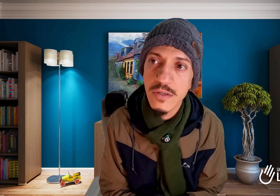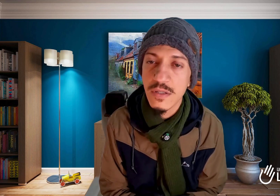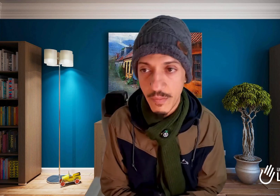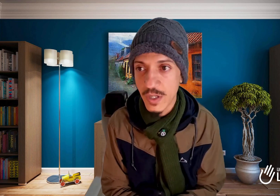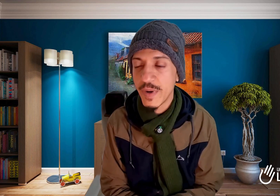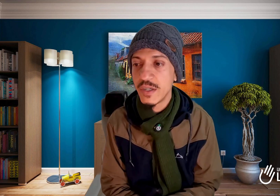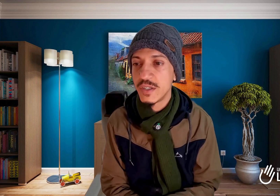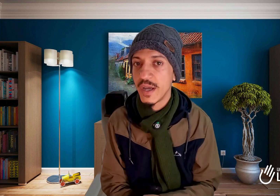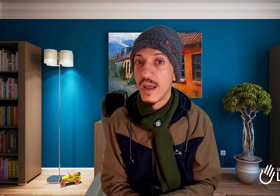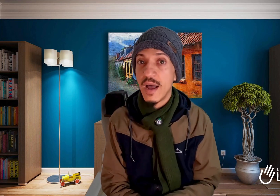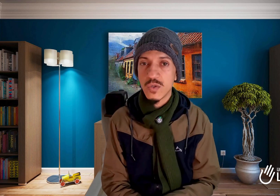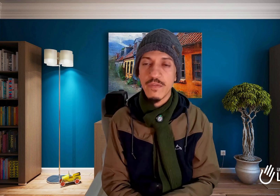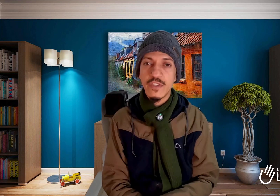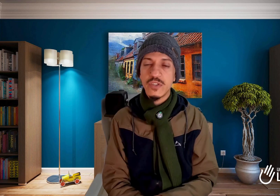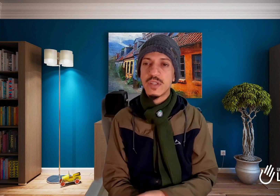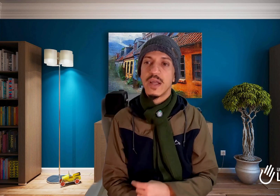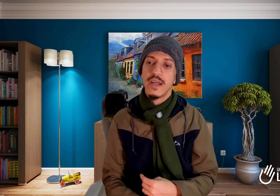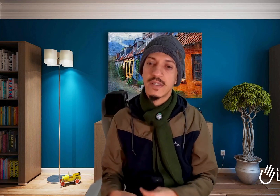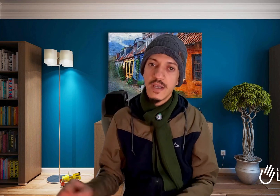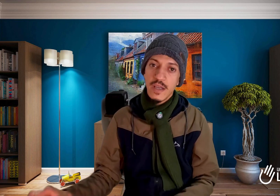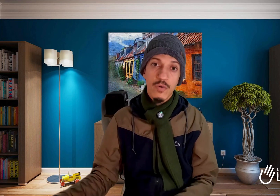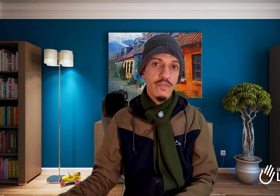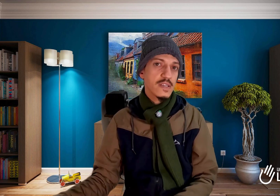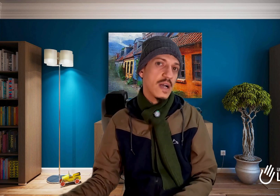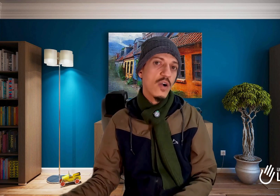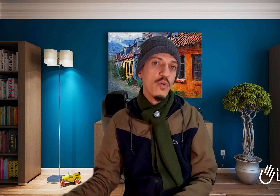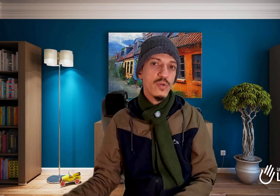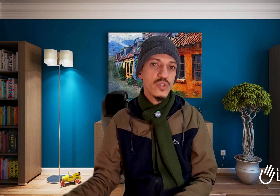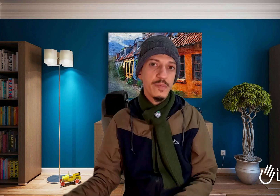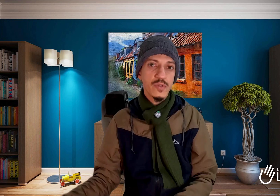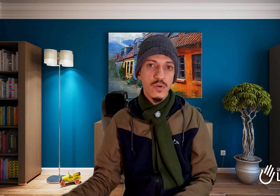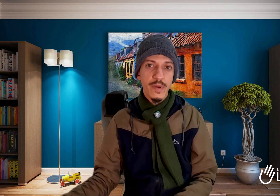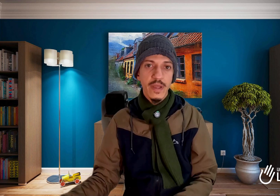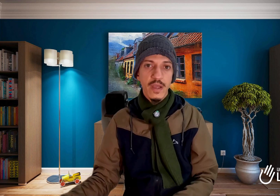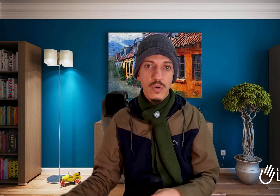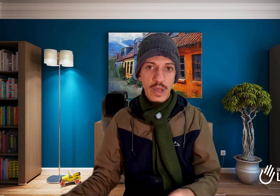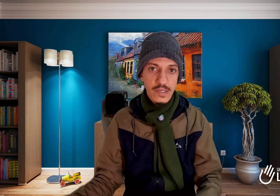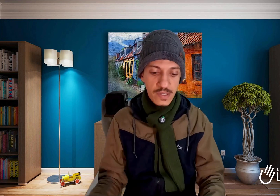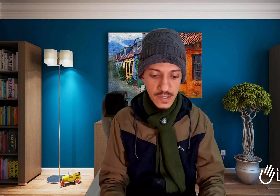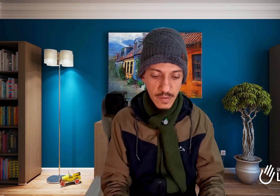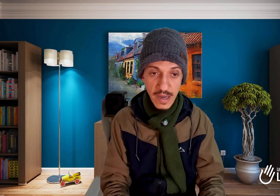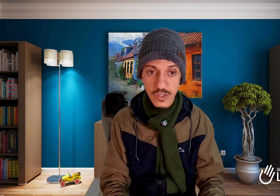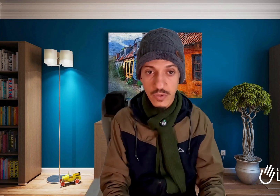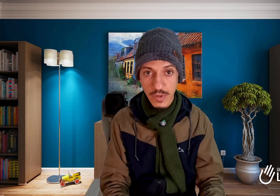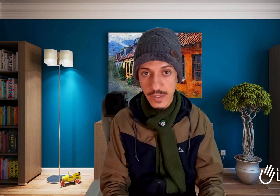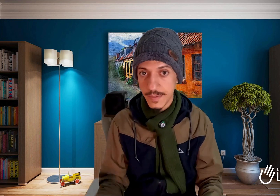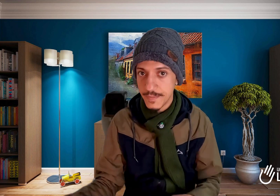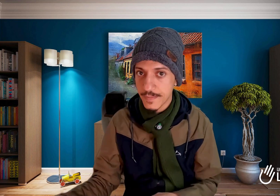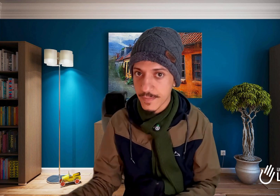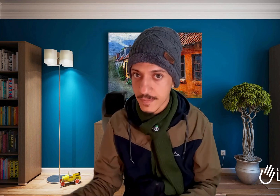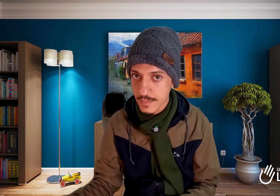pode preencher a sua ficha de interesse e conversar com o meu time sobre esses bastidores.